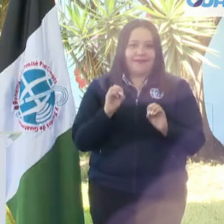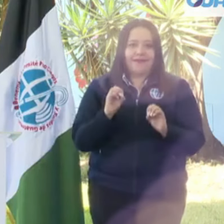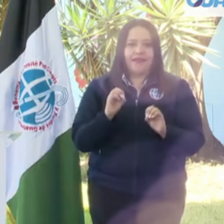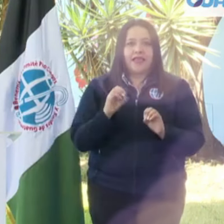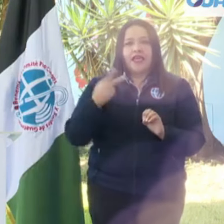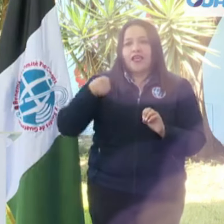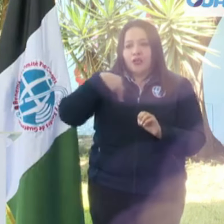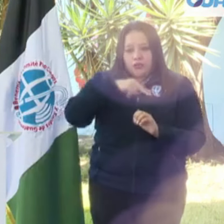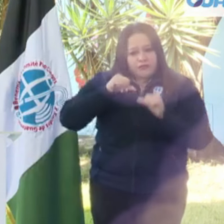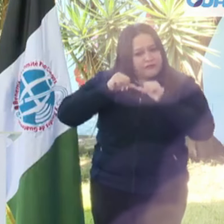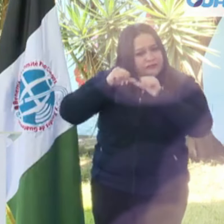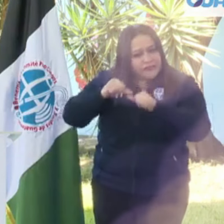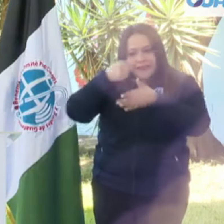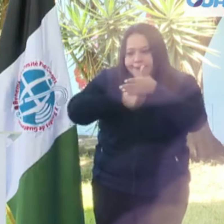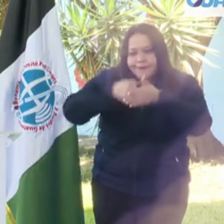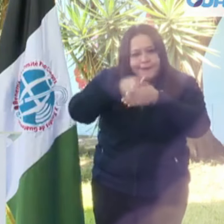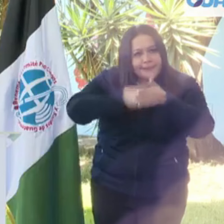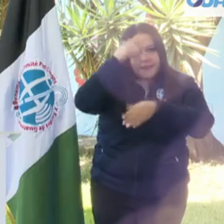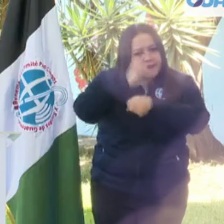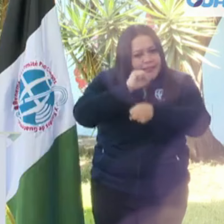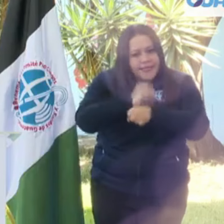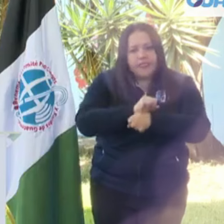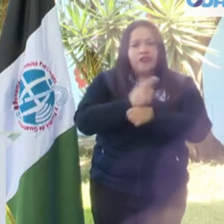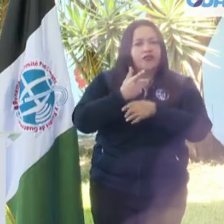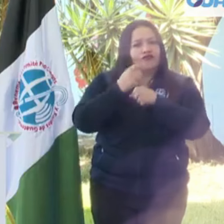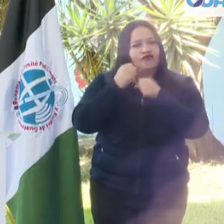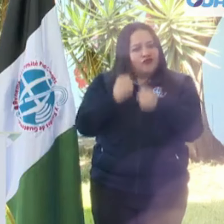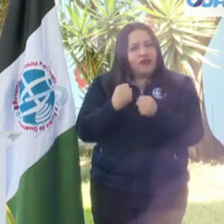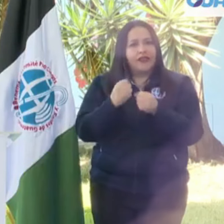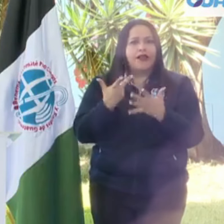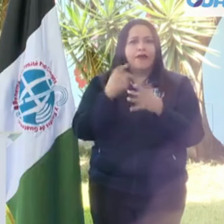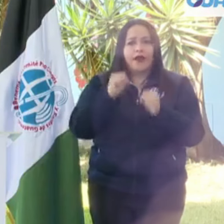Tenemos que seguir trabajando fuertemente para